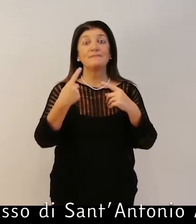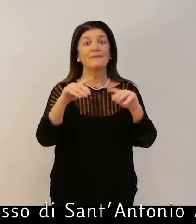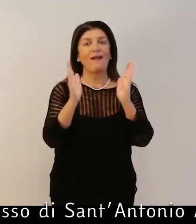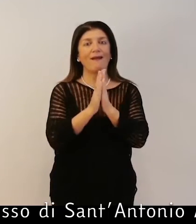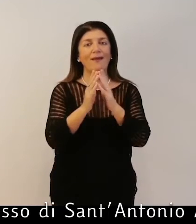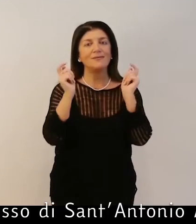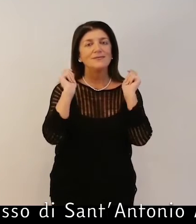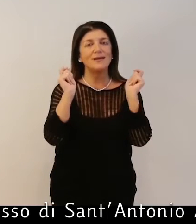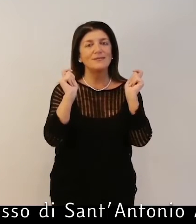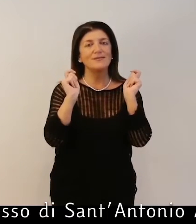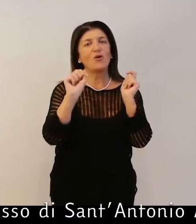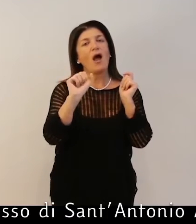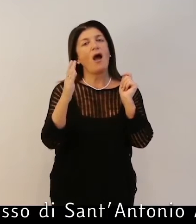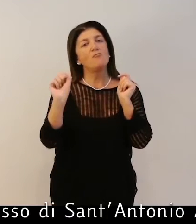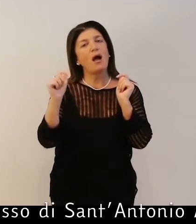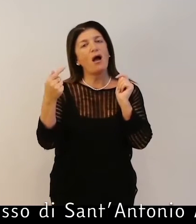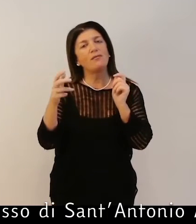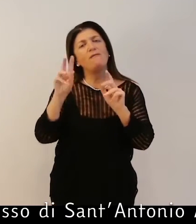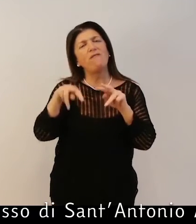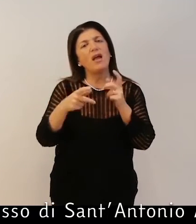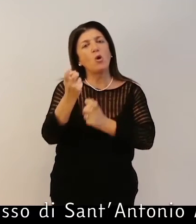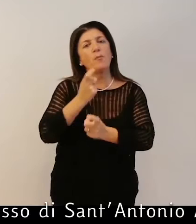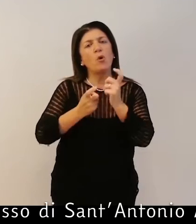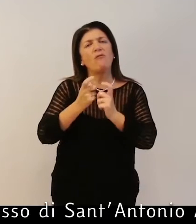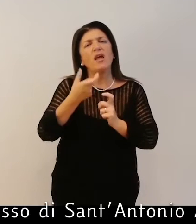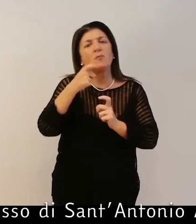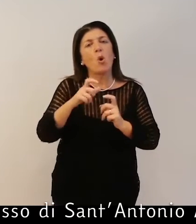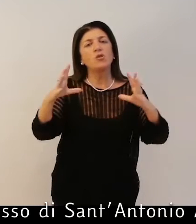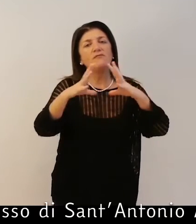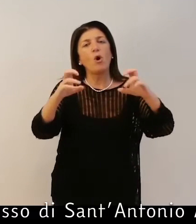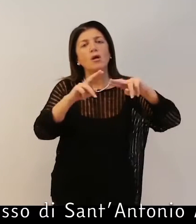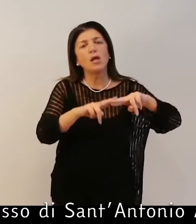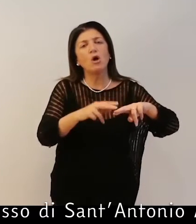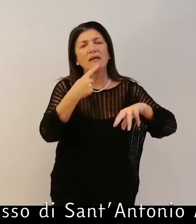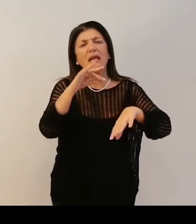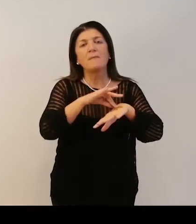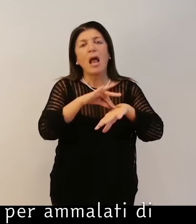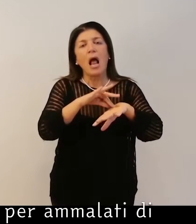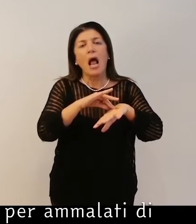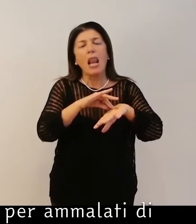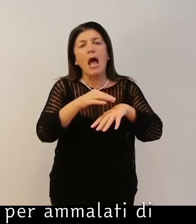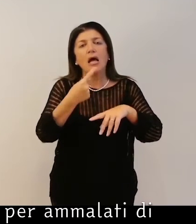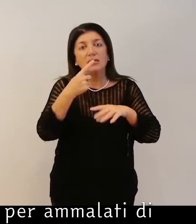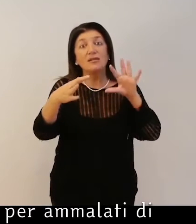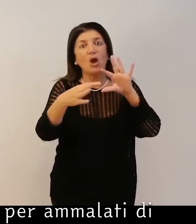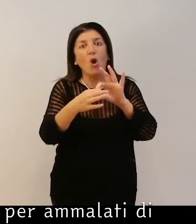Il complesso di Sant'Antonio Abate ha origine da un ricovero per ammalati di fuoco sacro, sorto